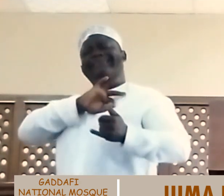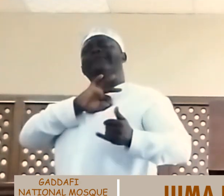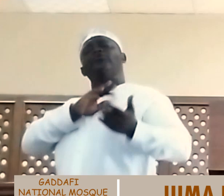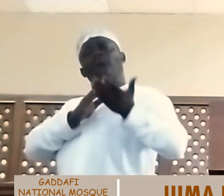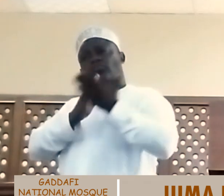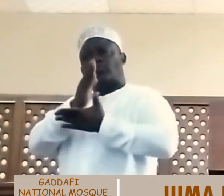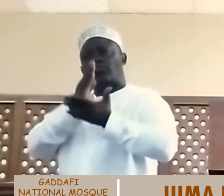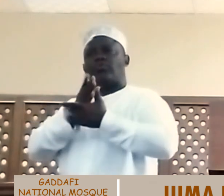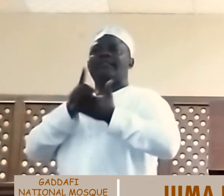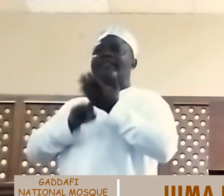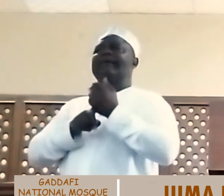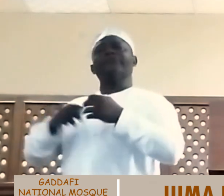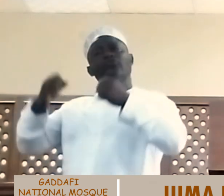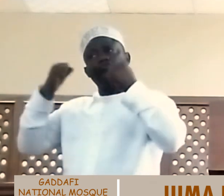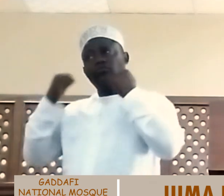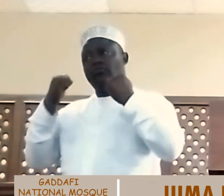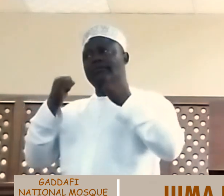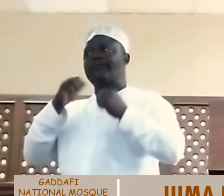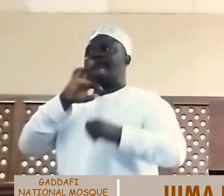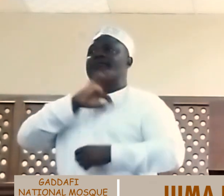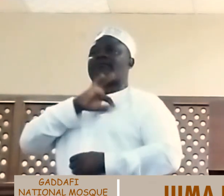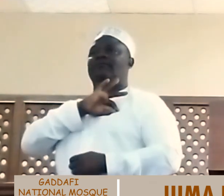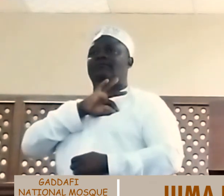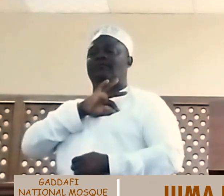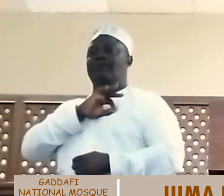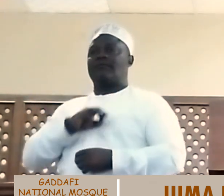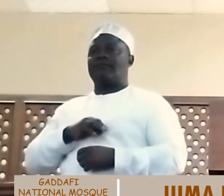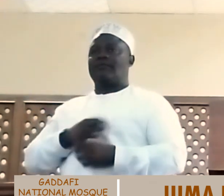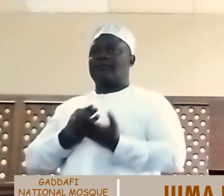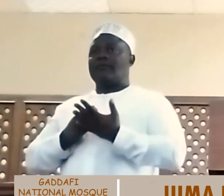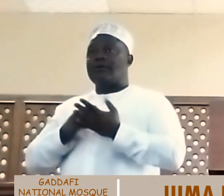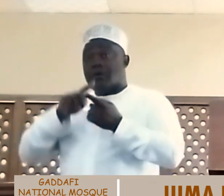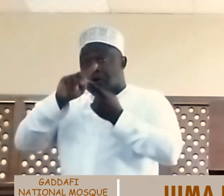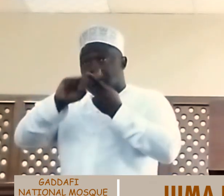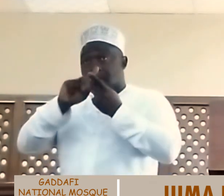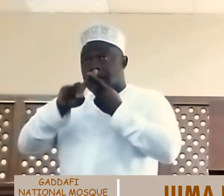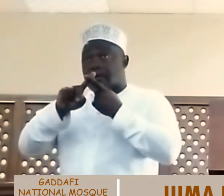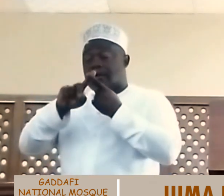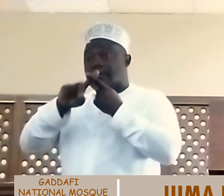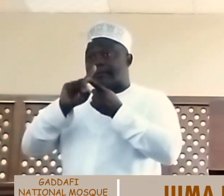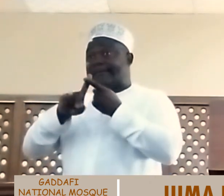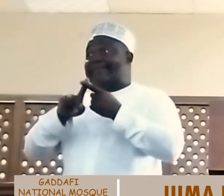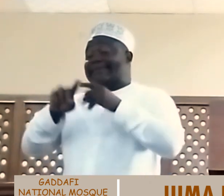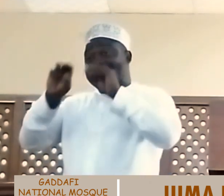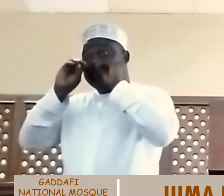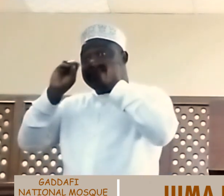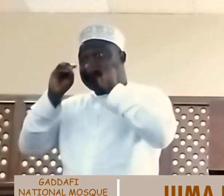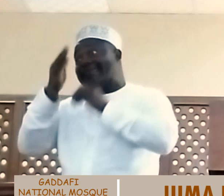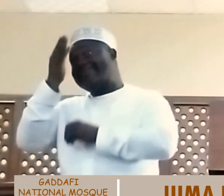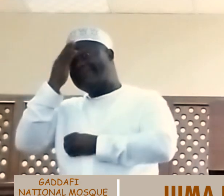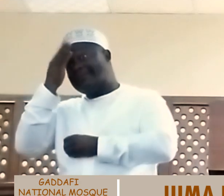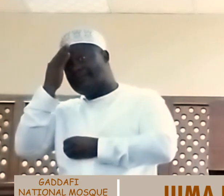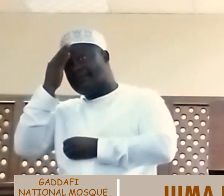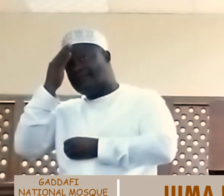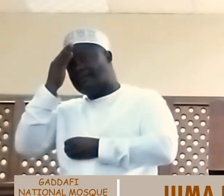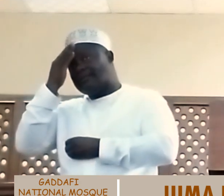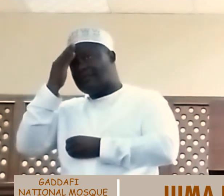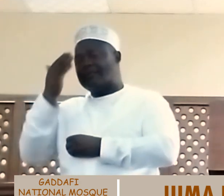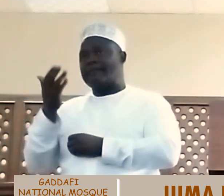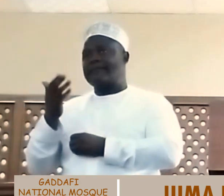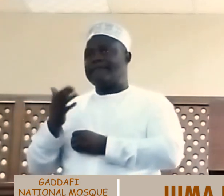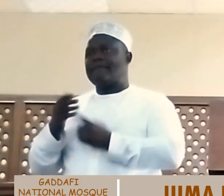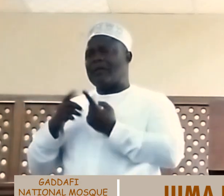lwennyini olw'amaanyi n'atandika okunnyonnyola n'agamba nti ilmun allamahu ng'ayina omuntu